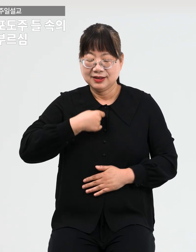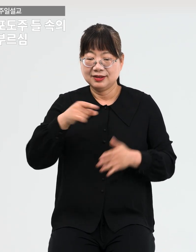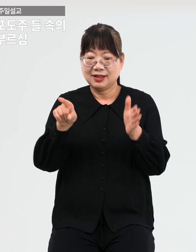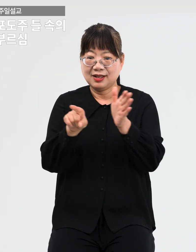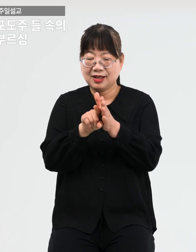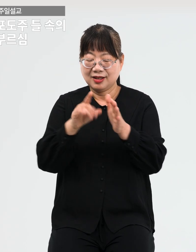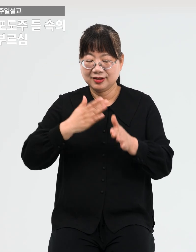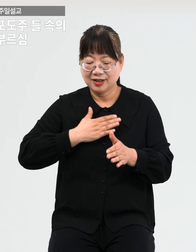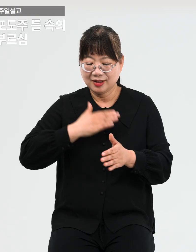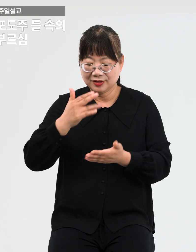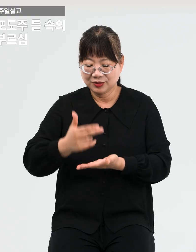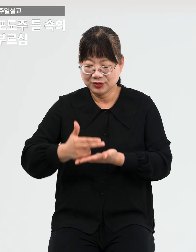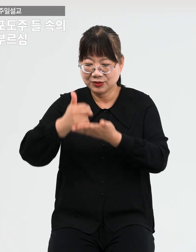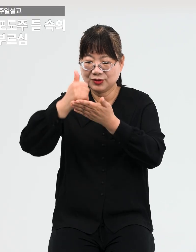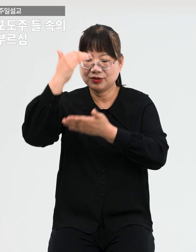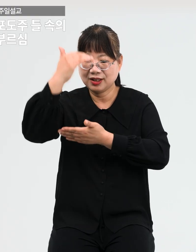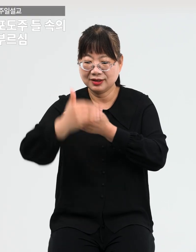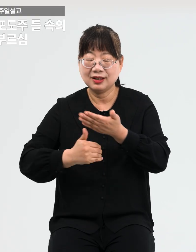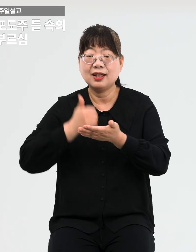신실하신 나의 주